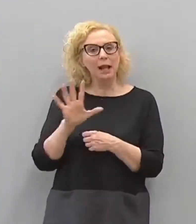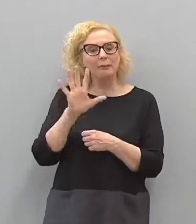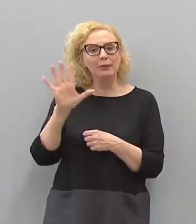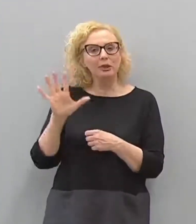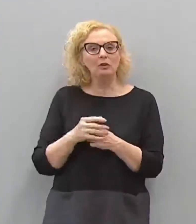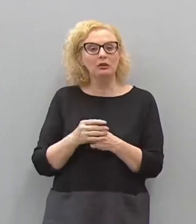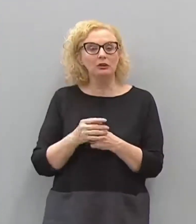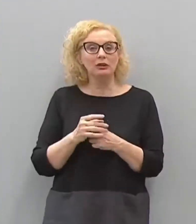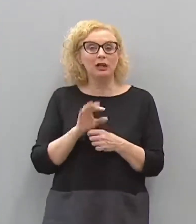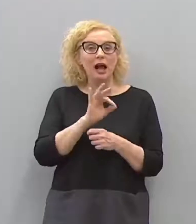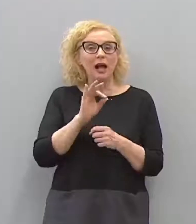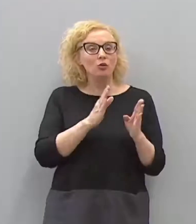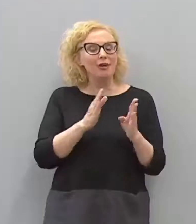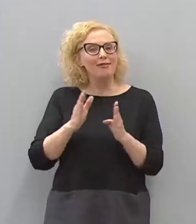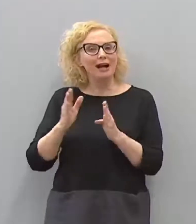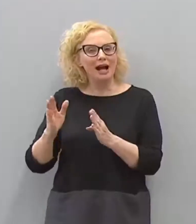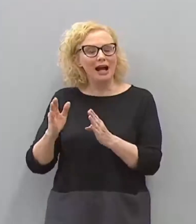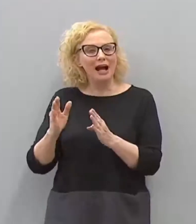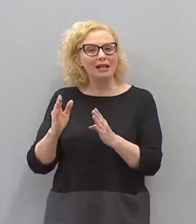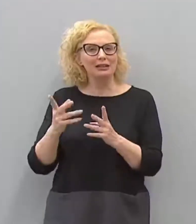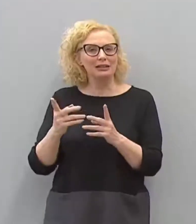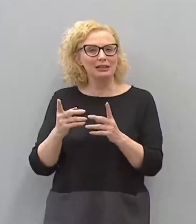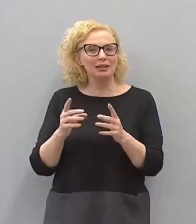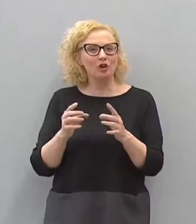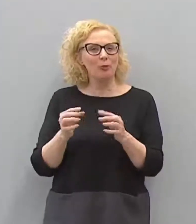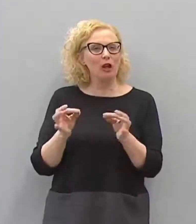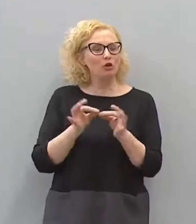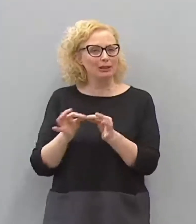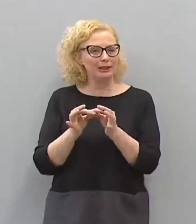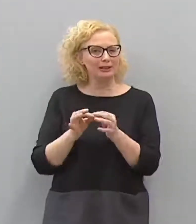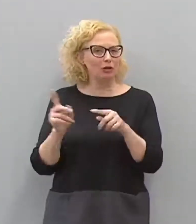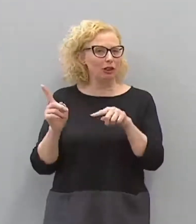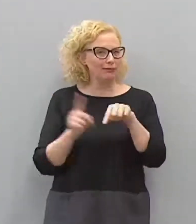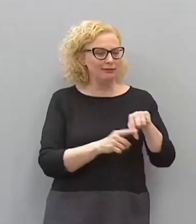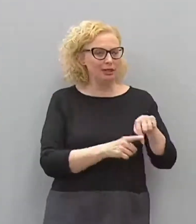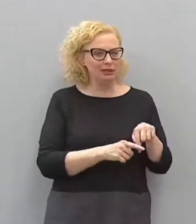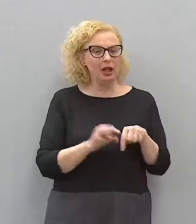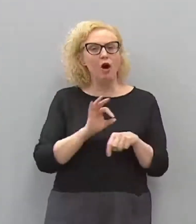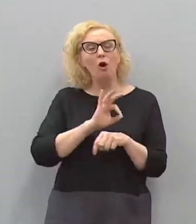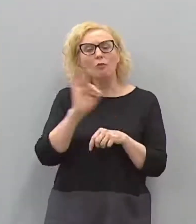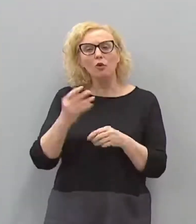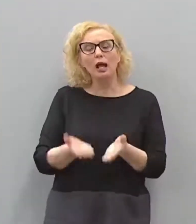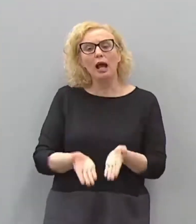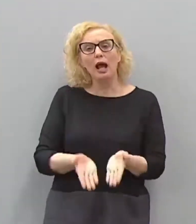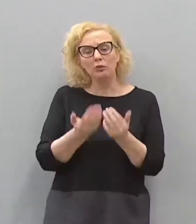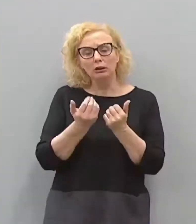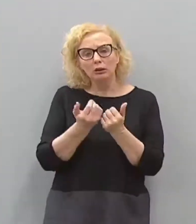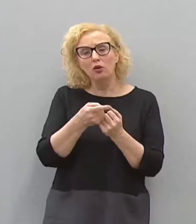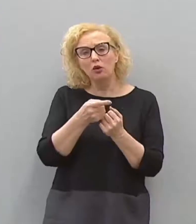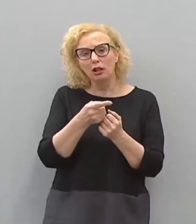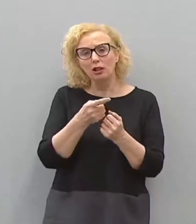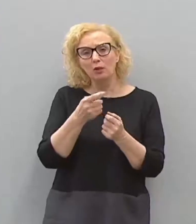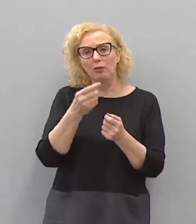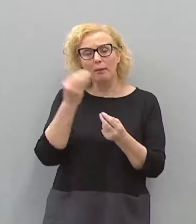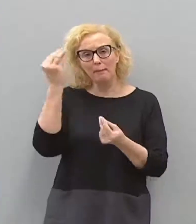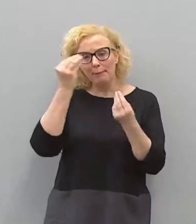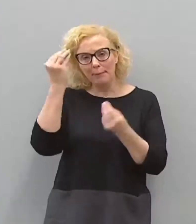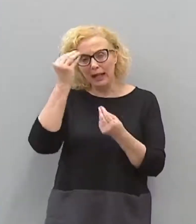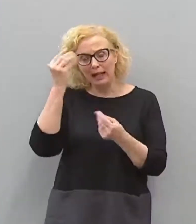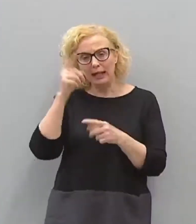alcune fasi legate alle concentrazioni piuttosto che all'acquisizione di alcuni pareri quando questi non siano